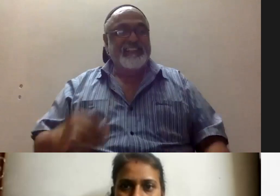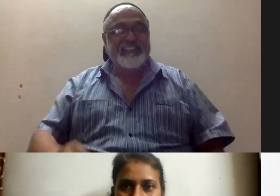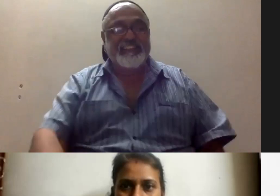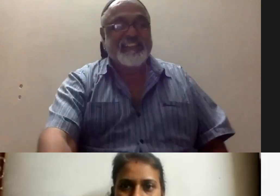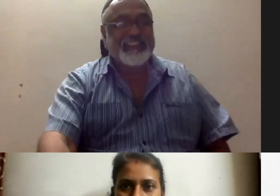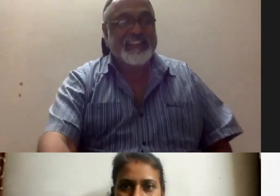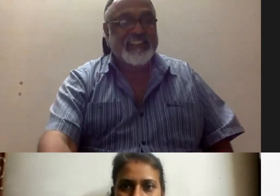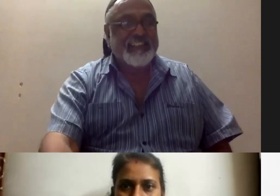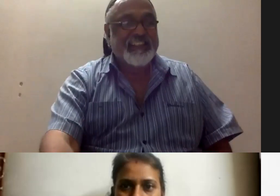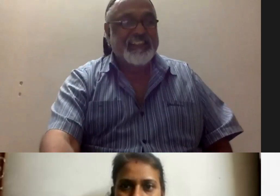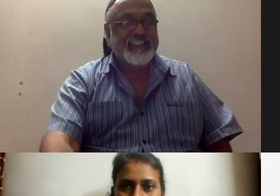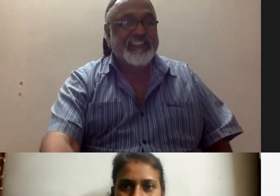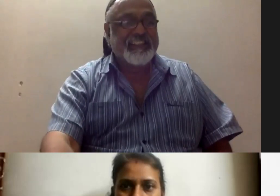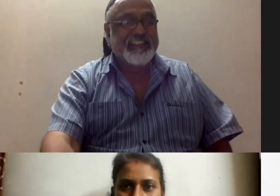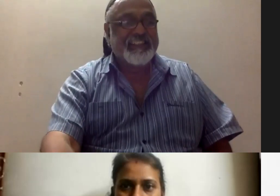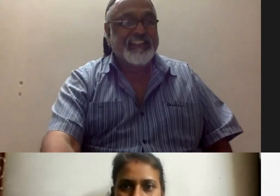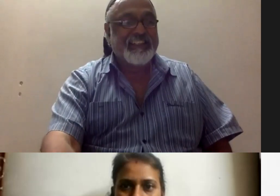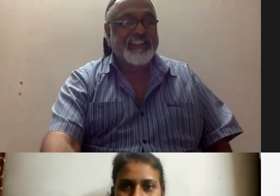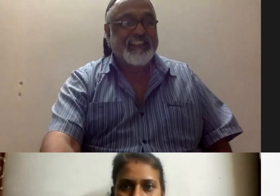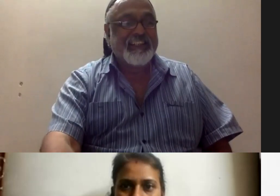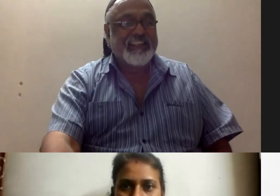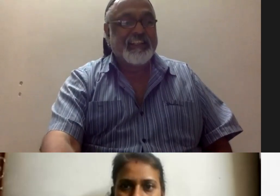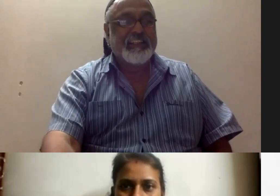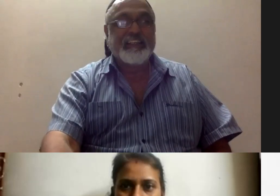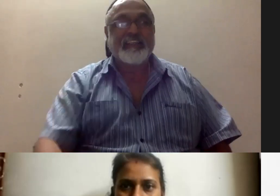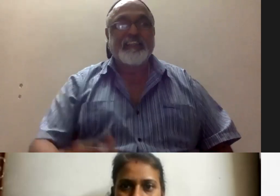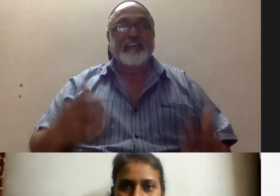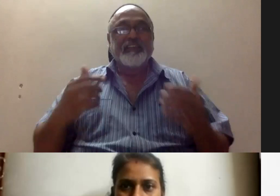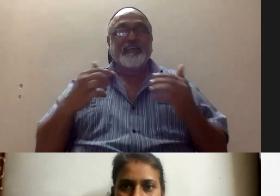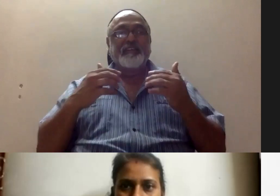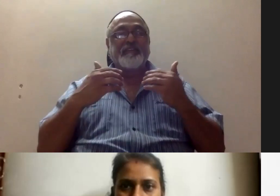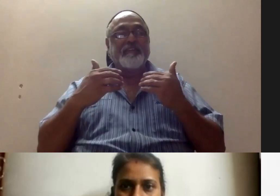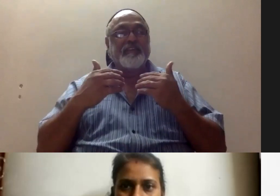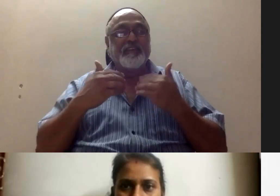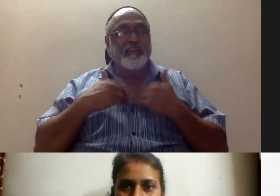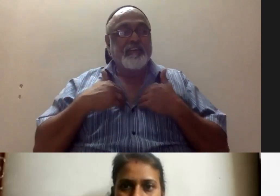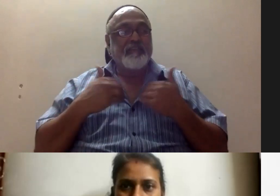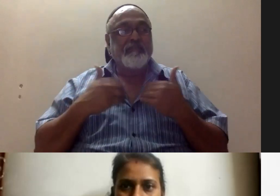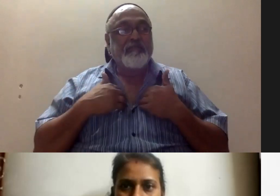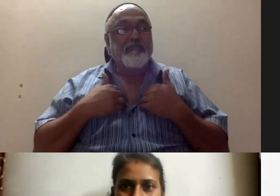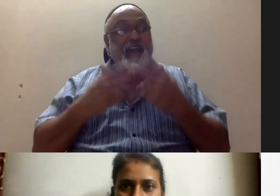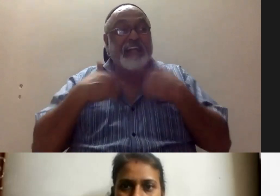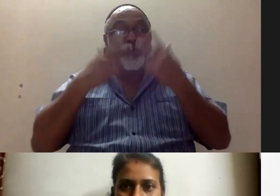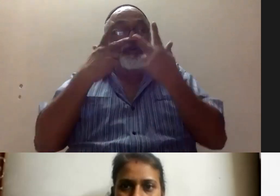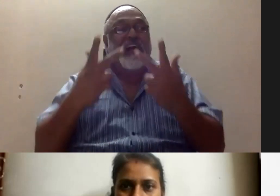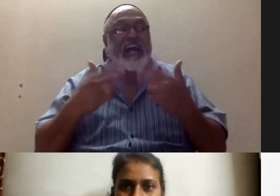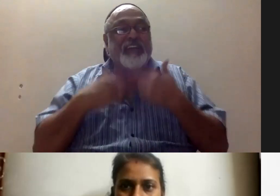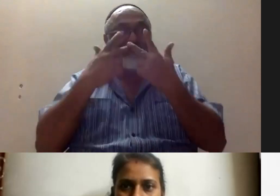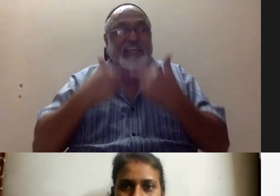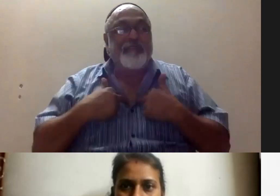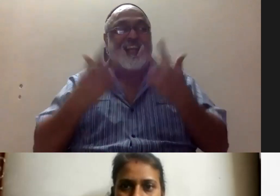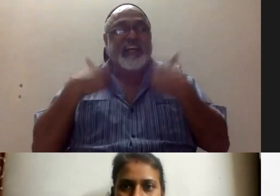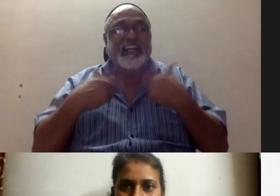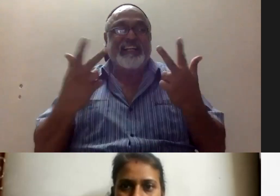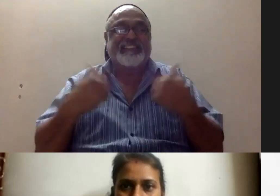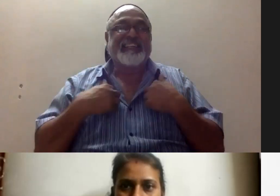नो मैम, आई हैव बीन लिसनिंग पेशेंटली टू यू गाइस। So can we have people on the video? I mean, what stops us from? मैं तो हूँ ना, I